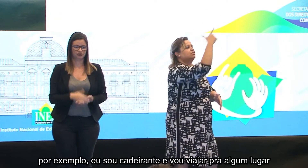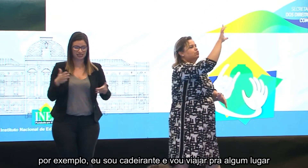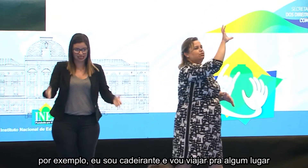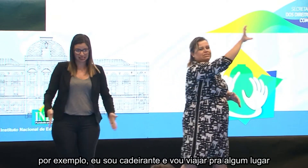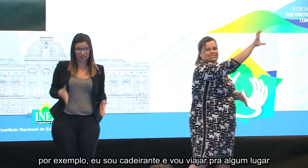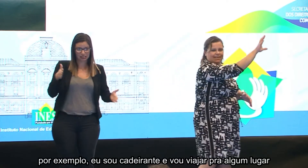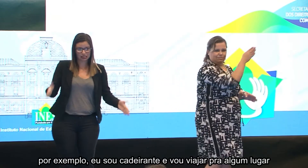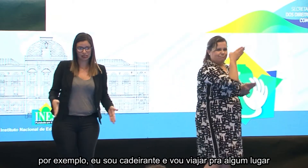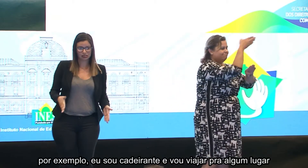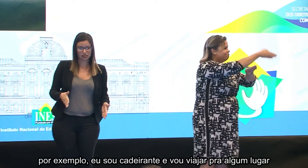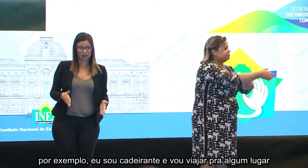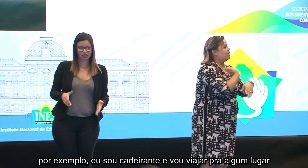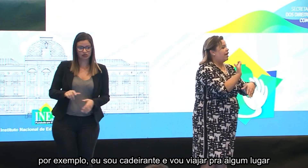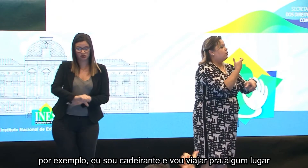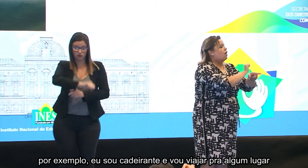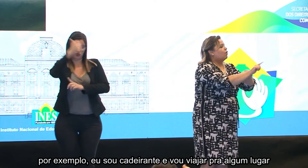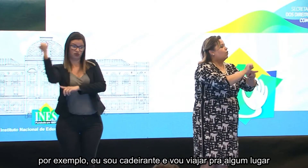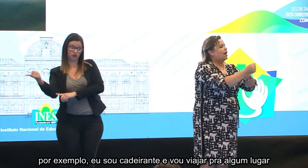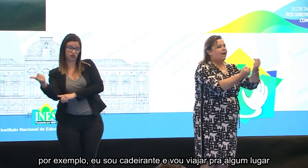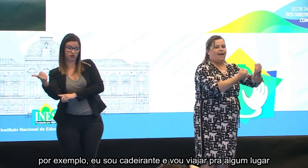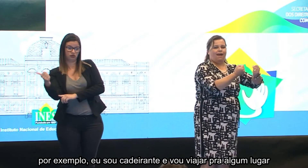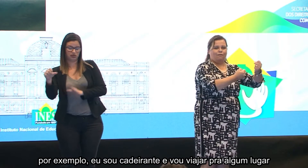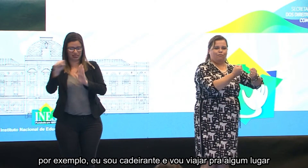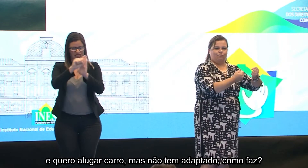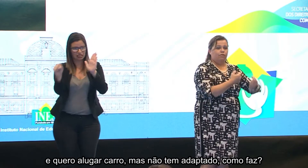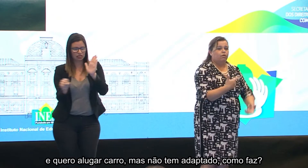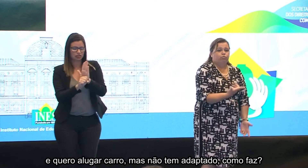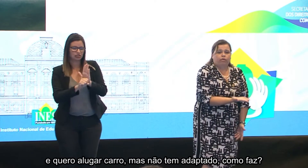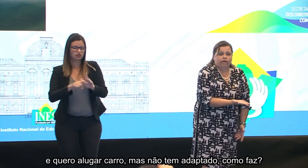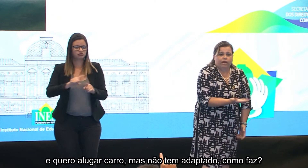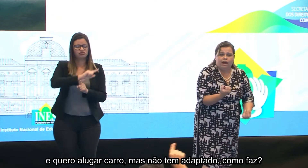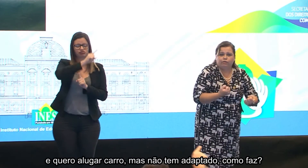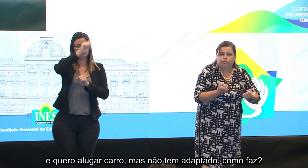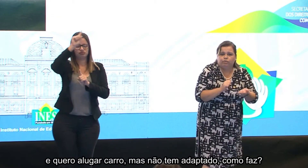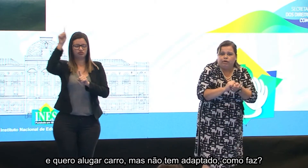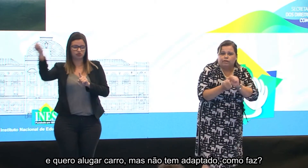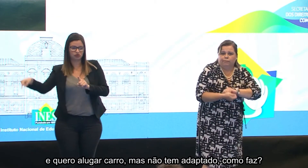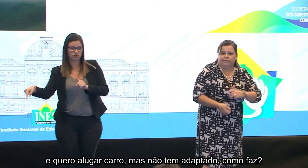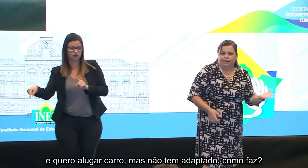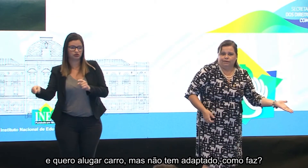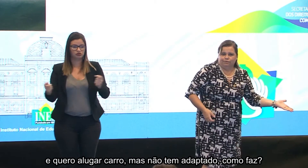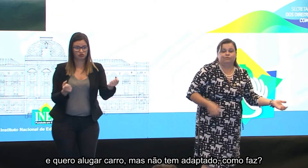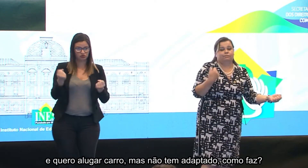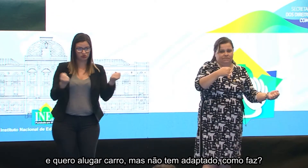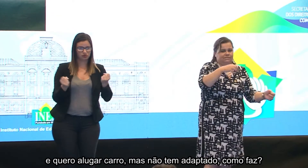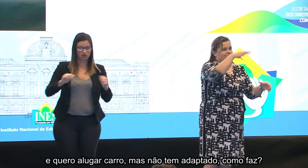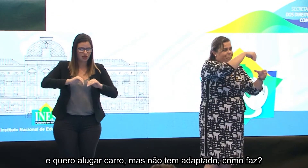Então, por exemplo, se o cadeirante for viajar para algum lugar e quer alugar carro, mas não tem carro adaptado, como é que